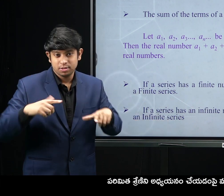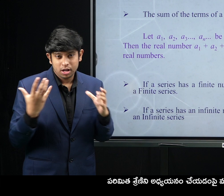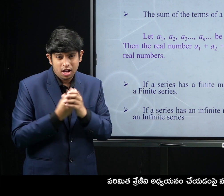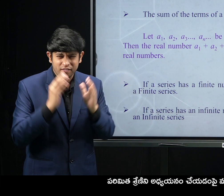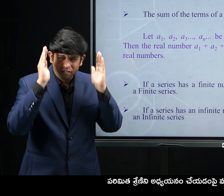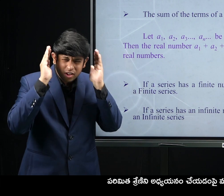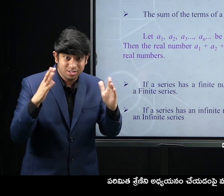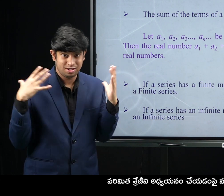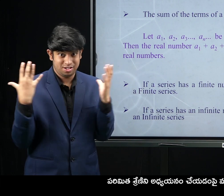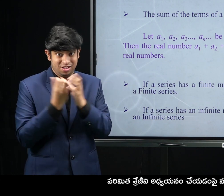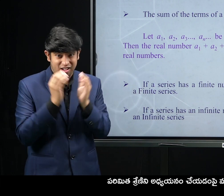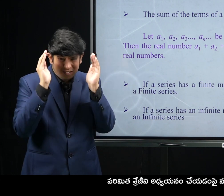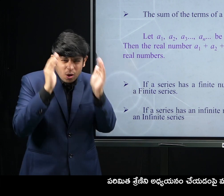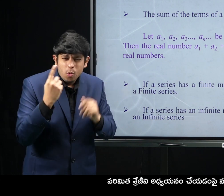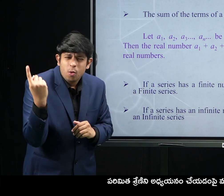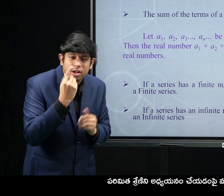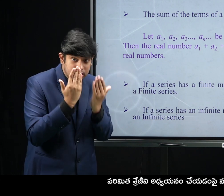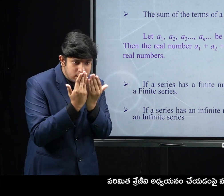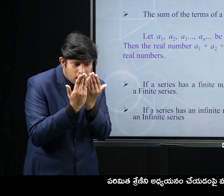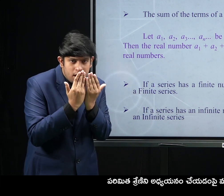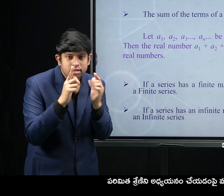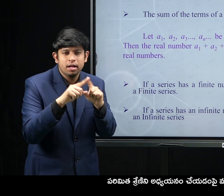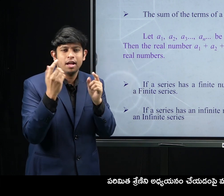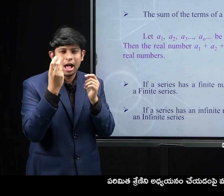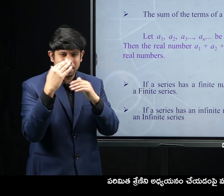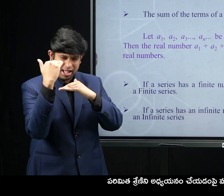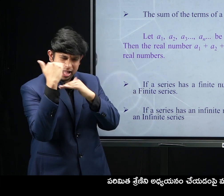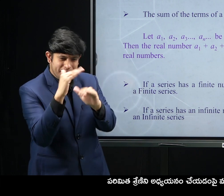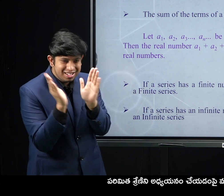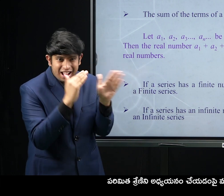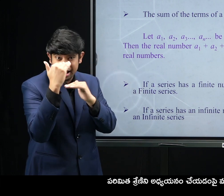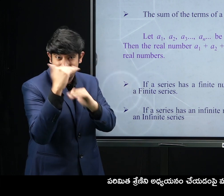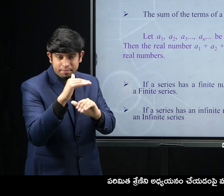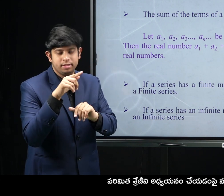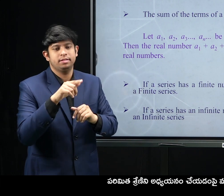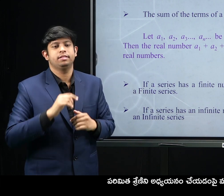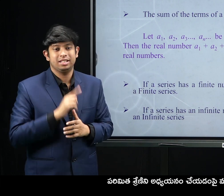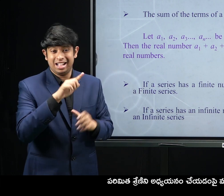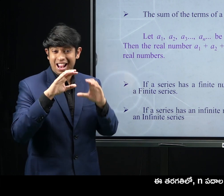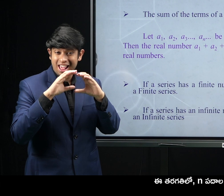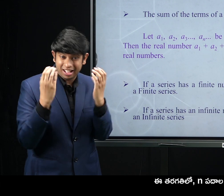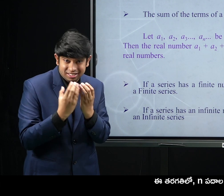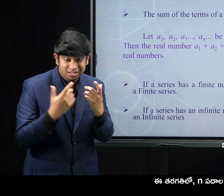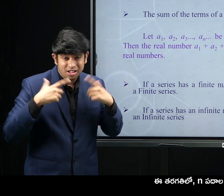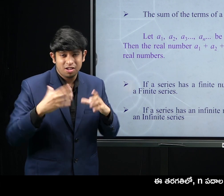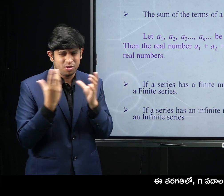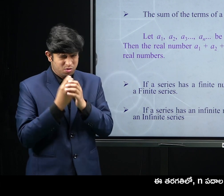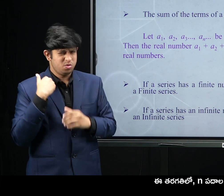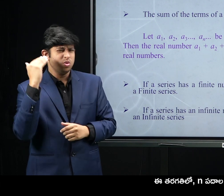పరిమిత శ్రేణిని అధ్యయనం చేయడంపై మాత్రమే మన దృష్టిని కేంద్రీకరిద్దాం. ఈ తరగతిలో n పదాల మొత్తం